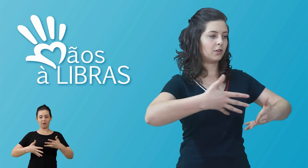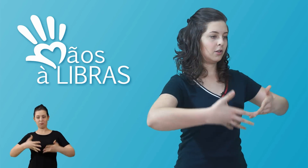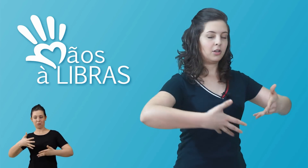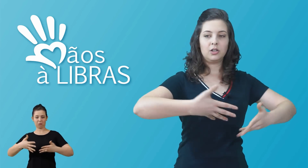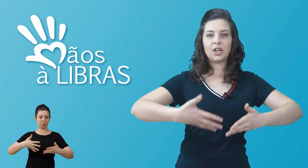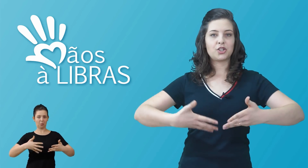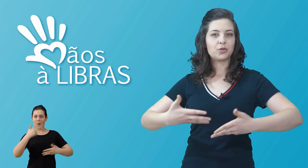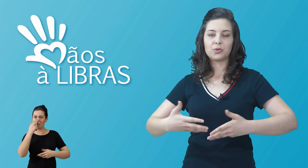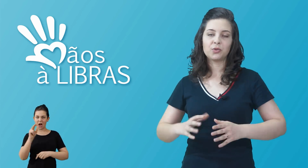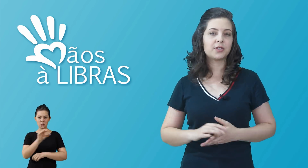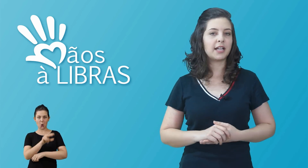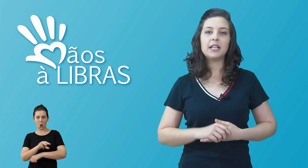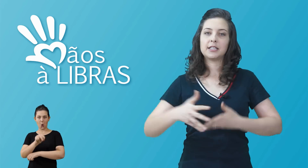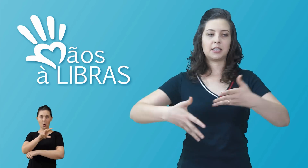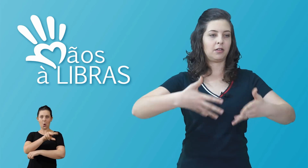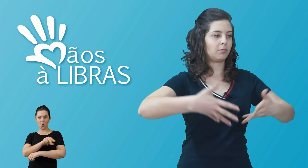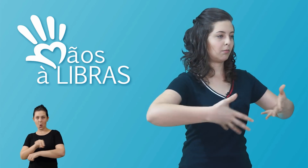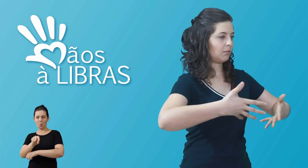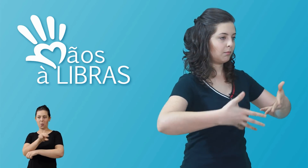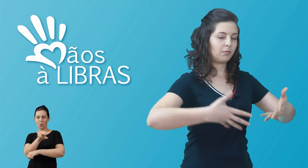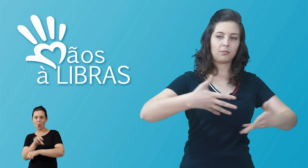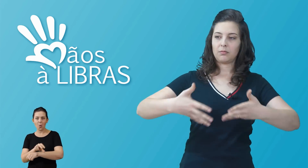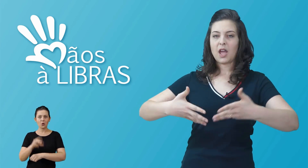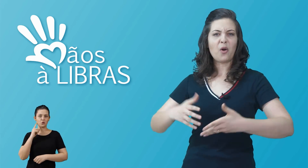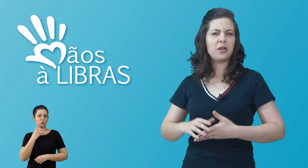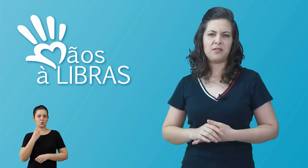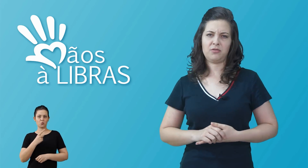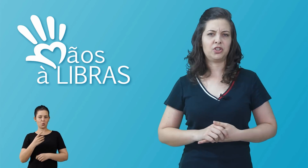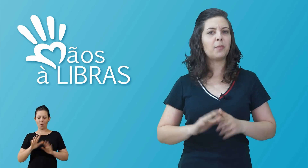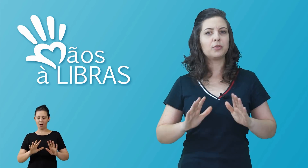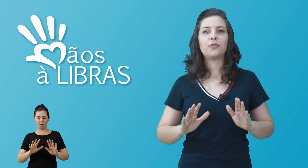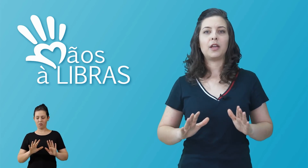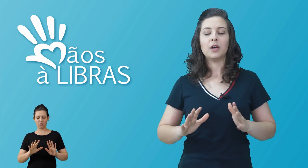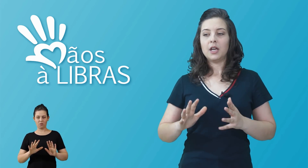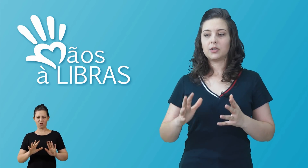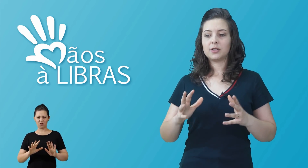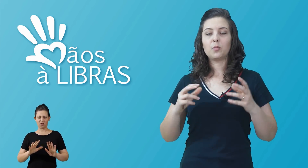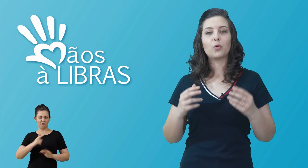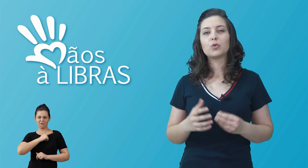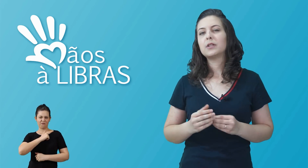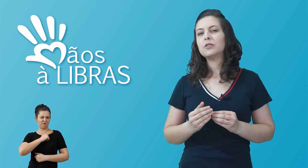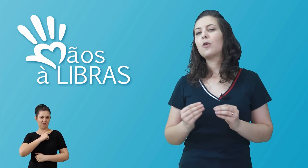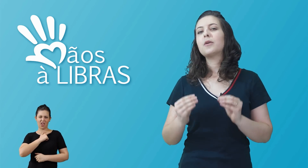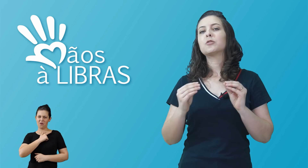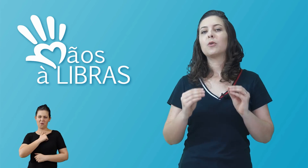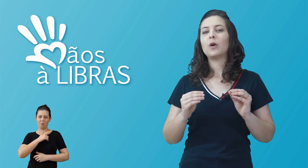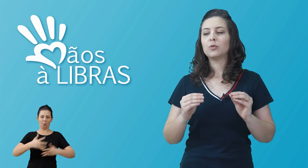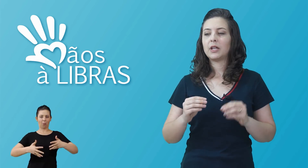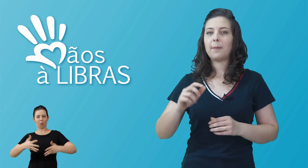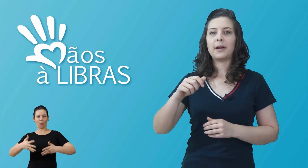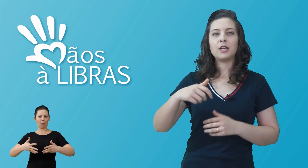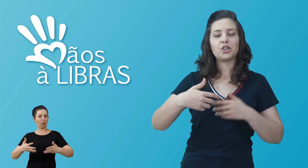ó. Gente, surdo não sinaliza, assim. É horrível, gente, é muito feio. Então, assim, no meu curso, desde o começo,